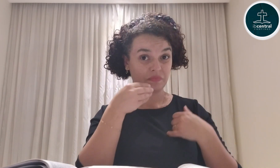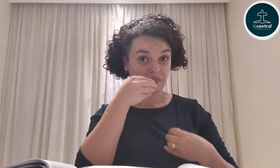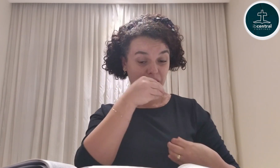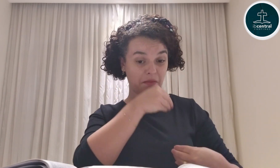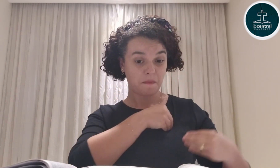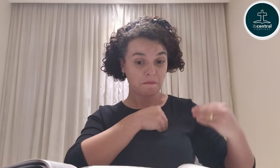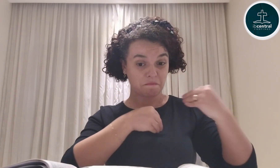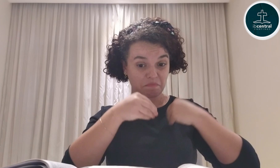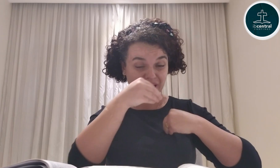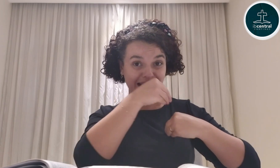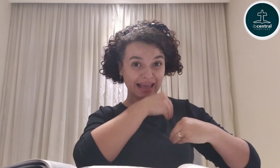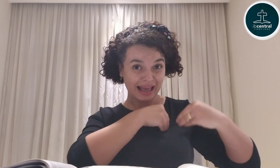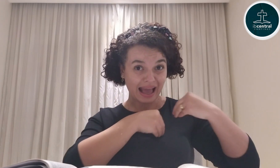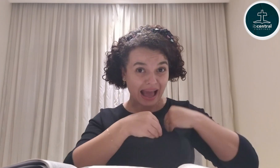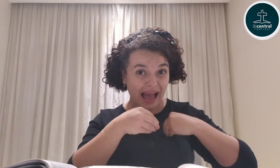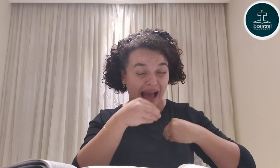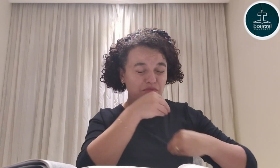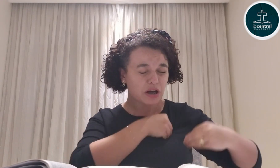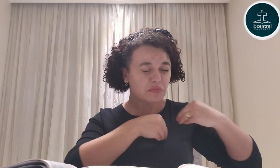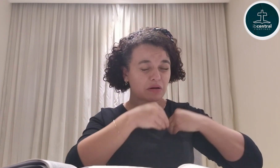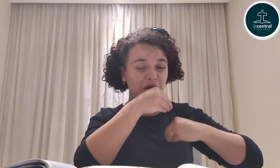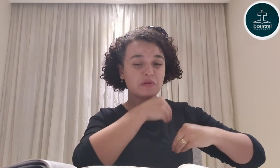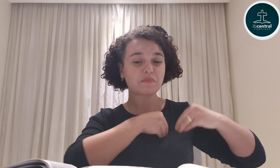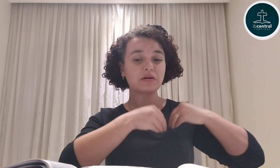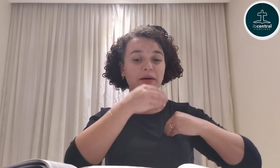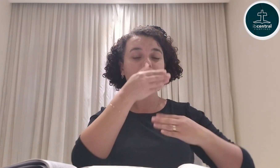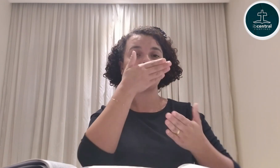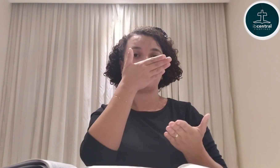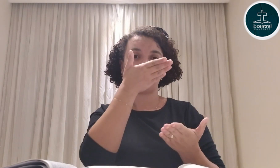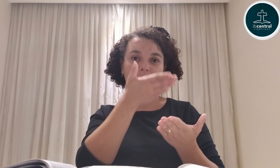Ele tinha um coração orgulhoso